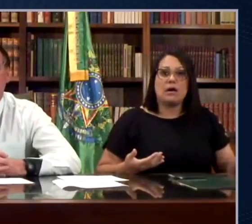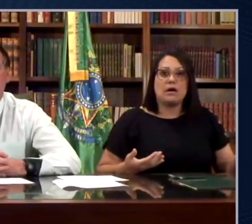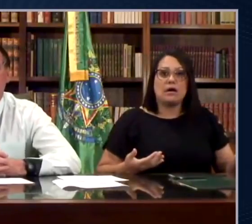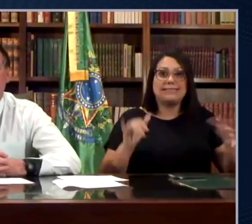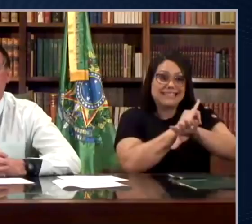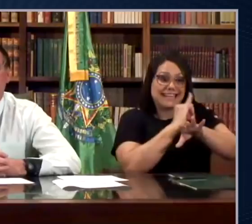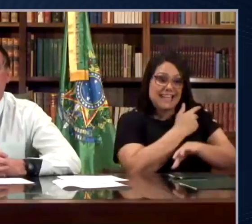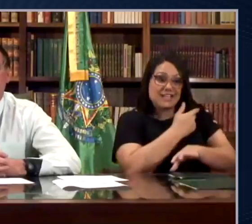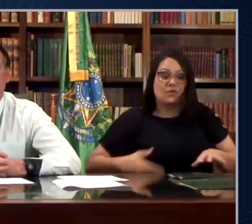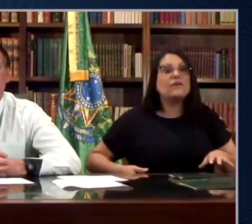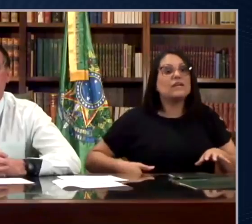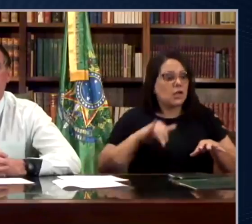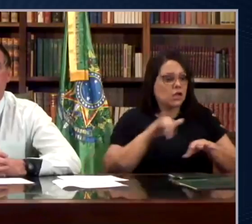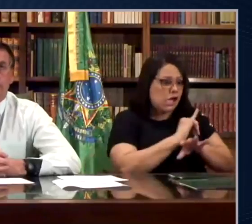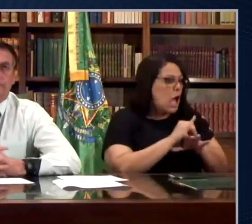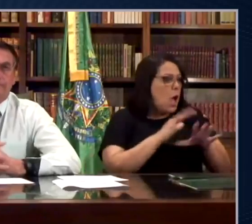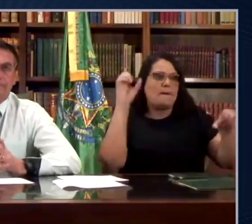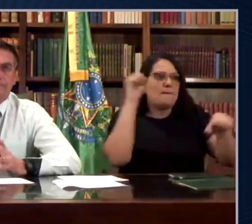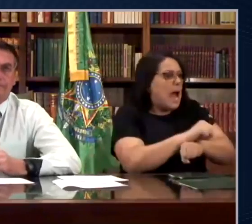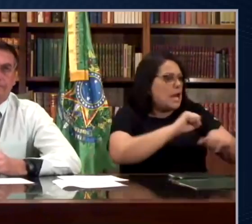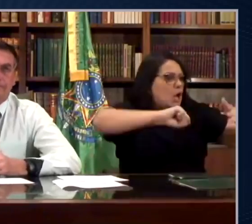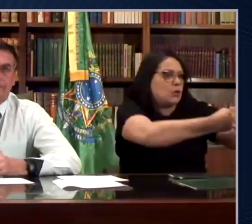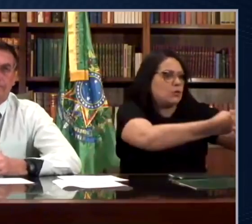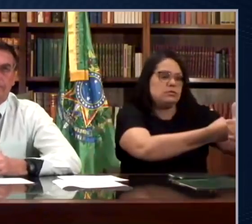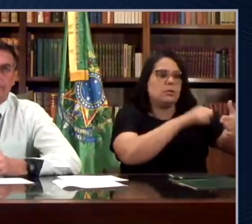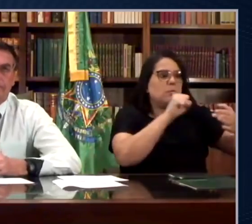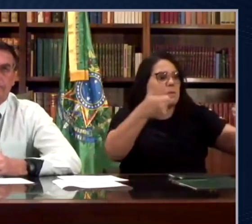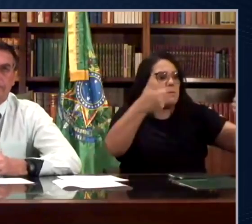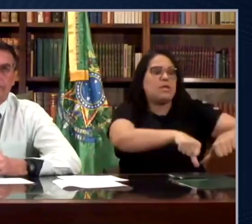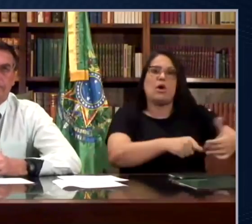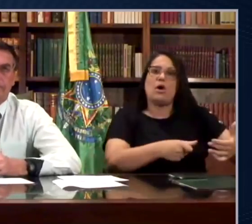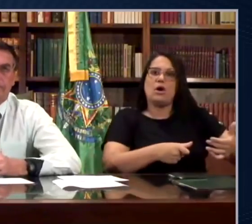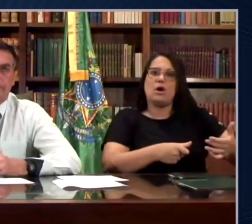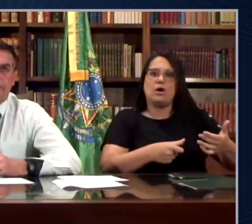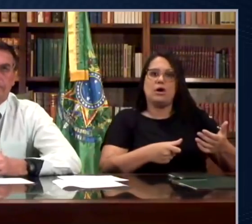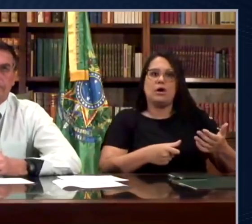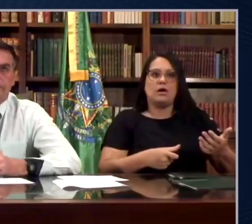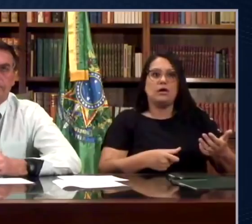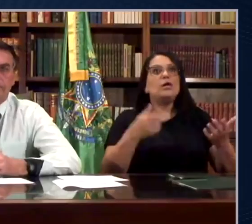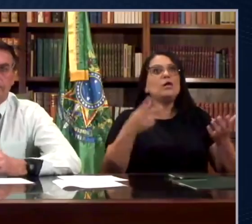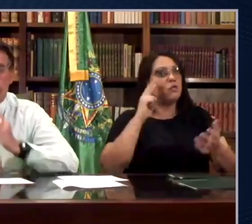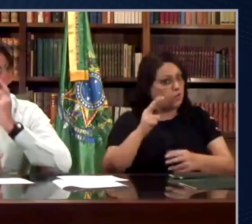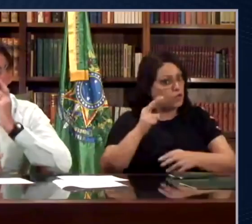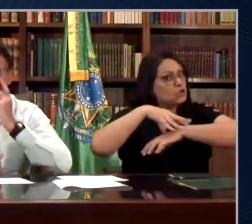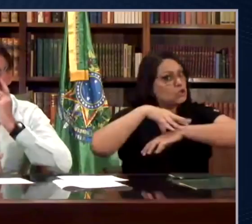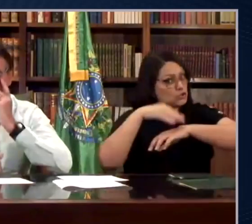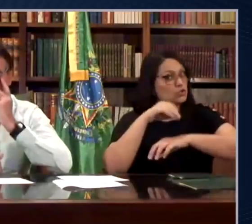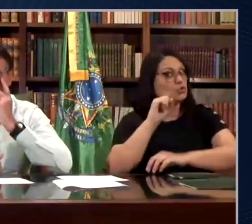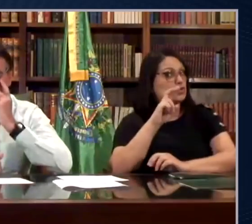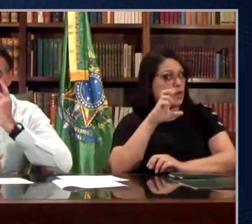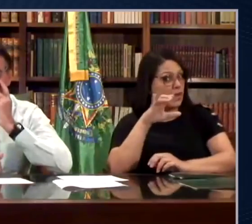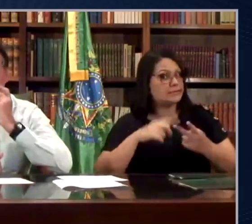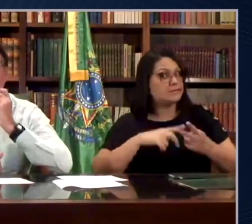tenho registrado também o tempo todo que esse caminho é o caminho seguido pela Suécia, com sucesso, a Dinamarca já